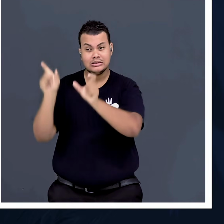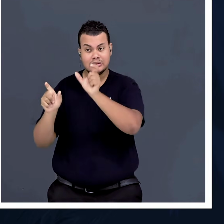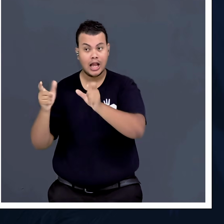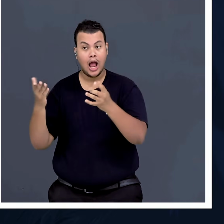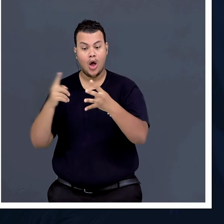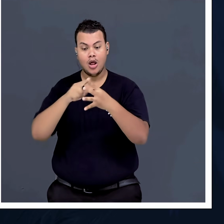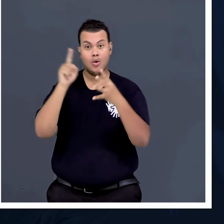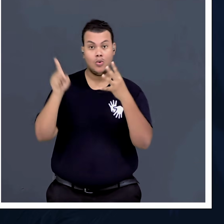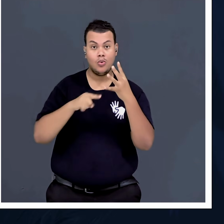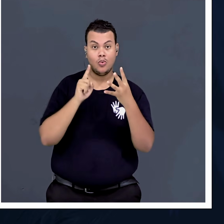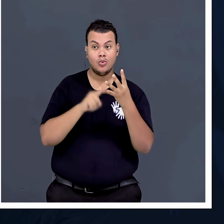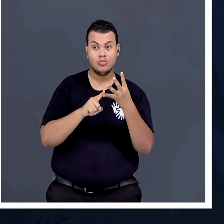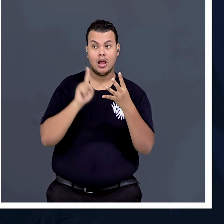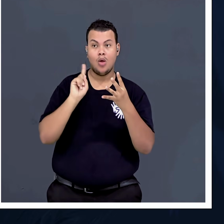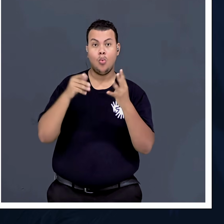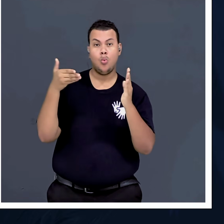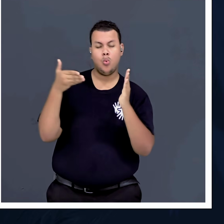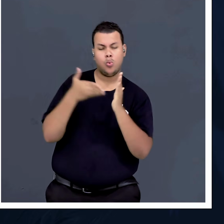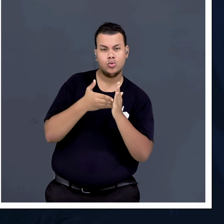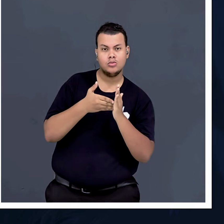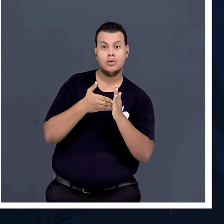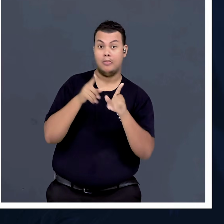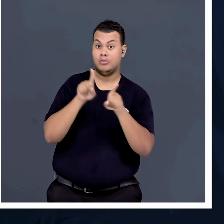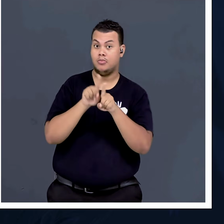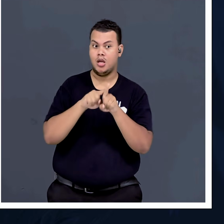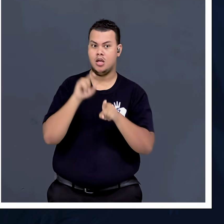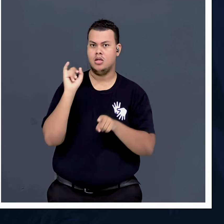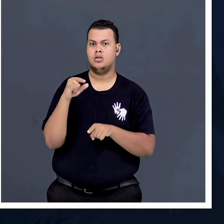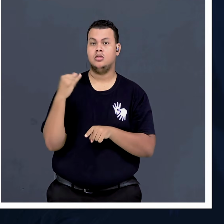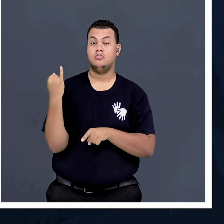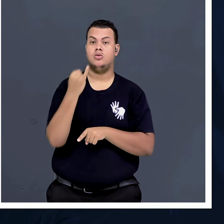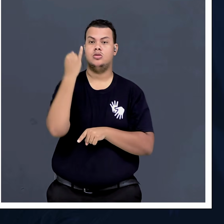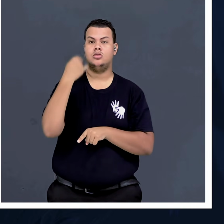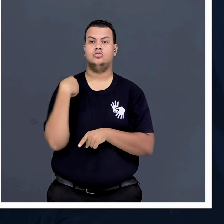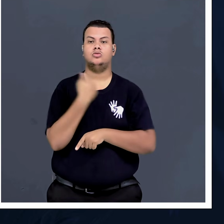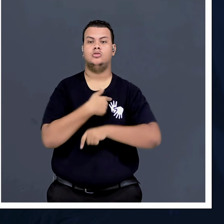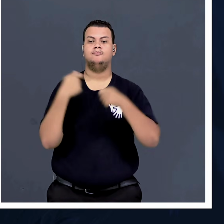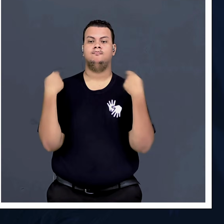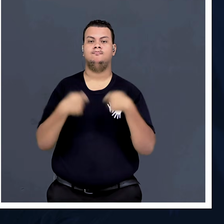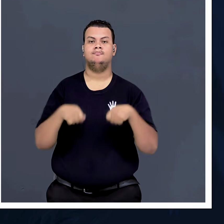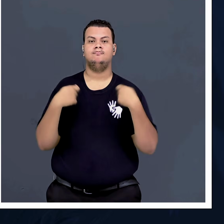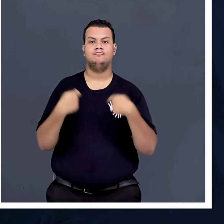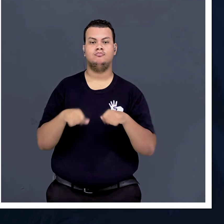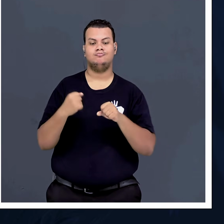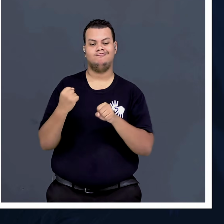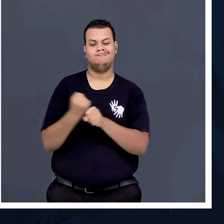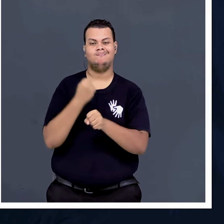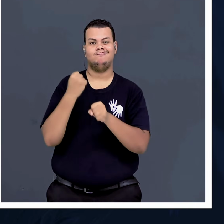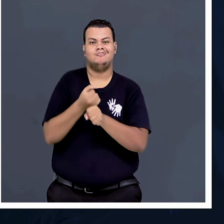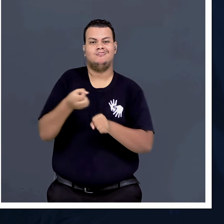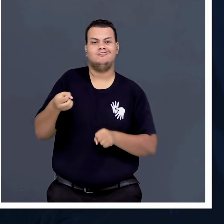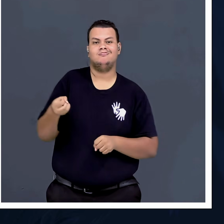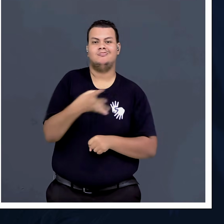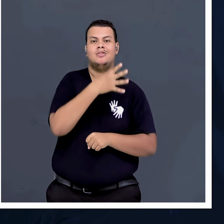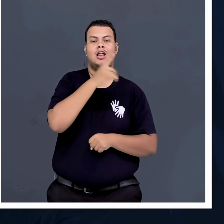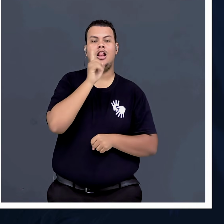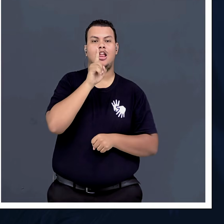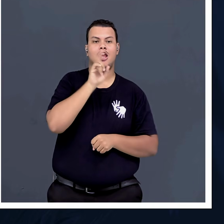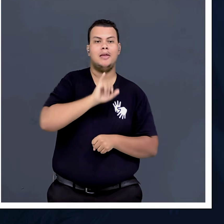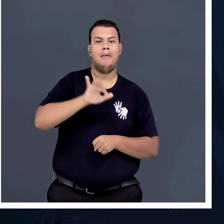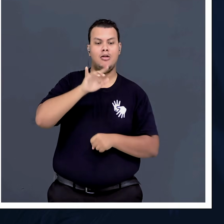o quarto e último pilar, é o último, mas não menos importante. Nós precisamos reconstruir a nossa